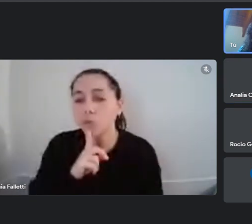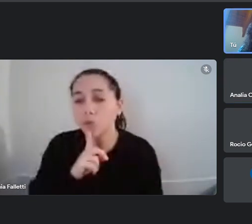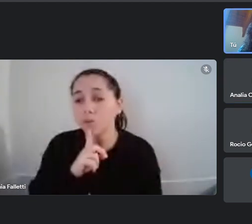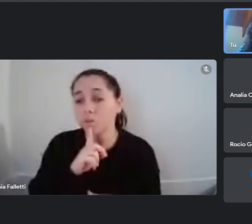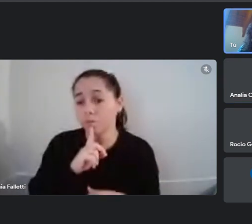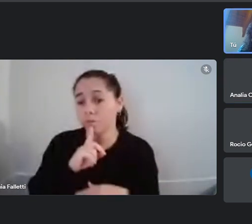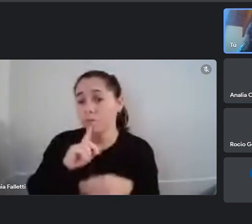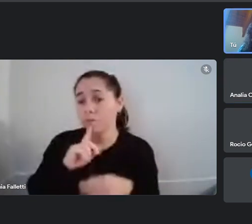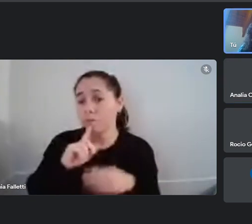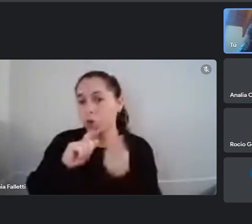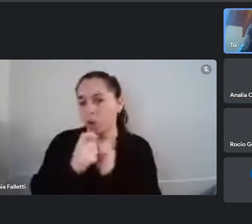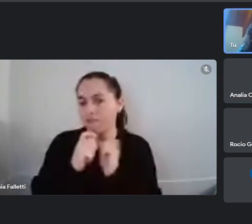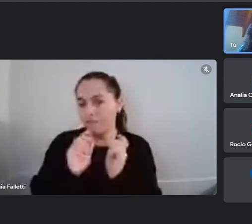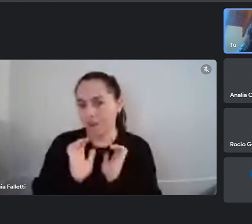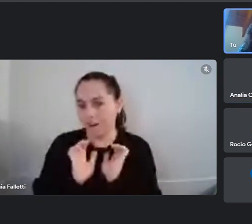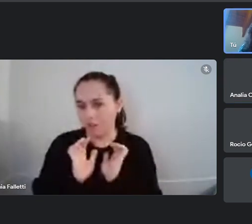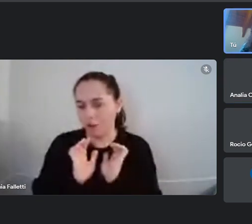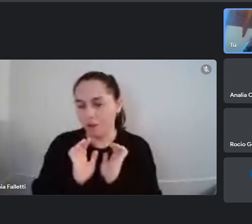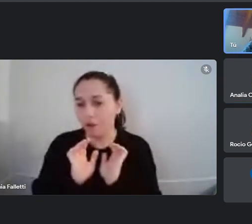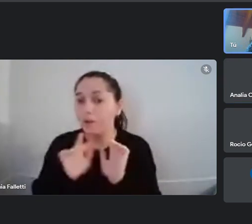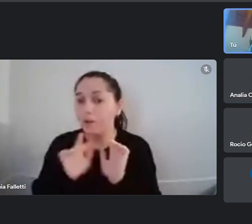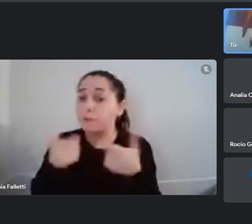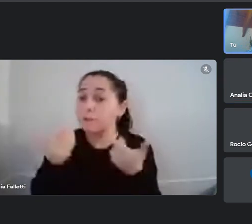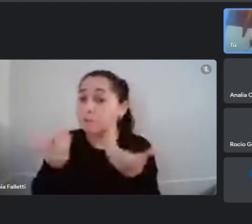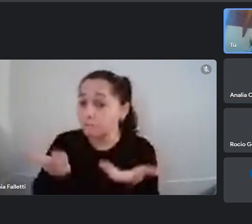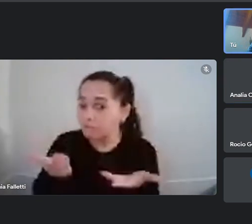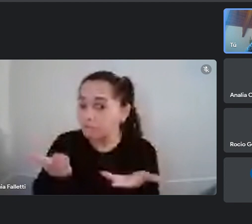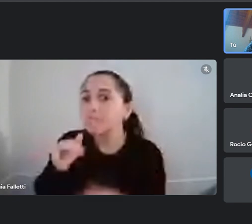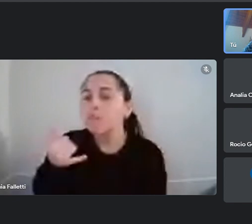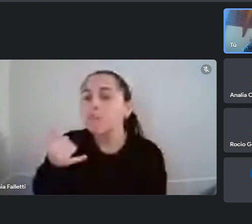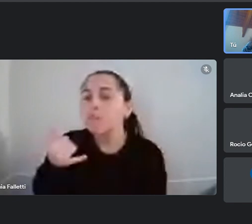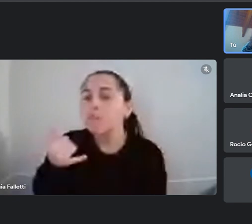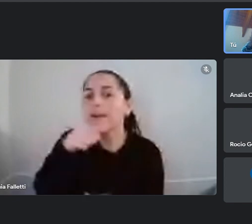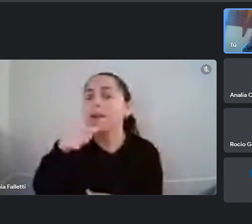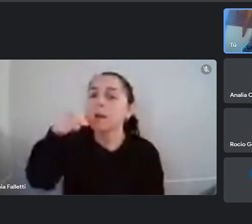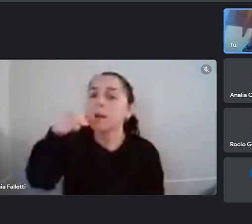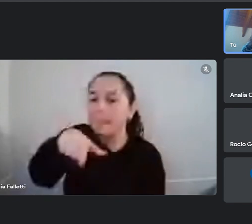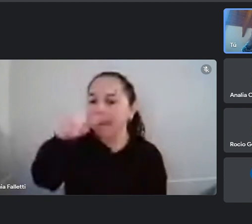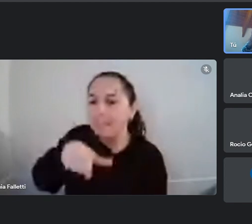adjetivo premodificador. Porque enable quiere decir